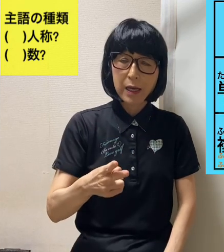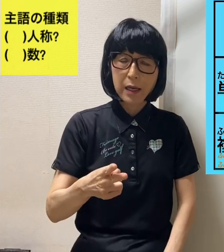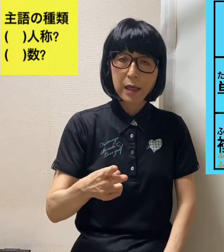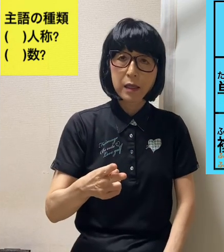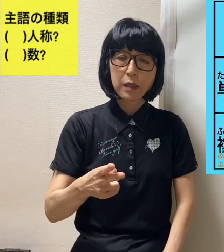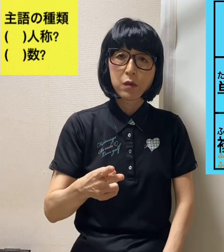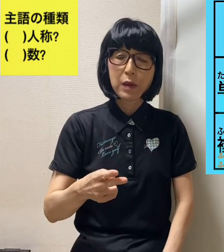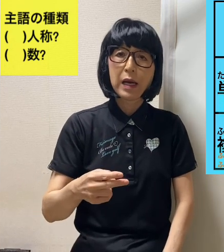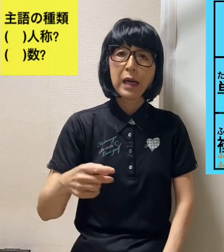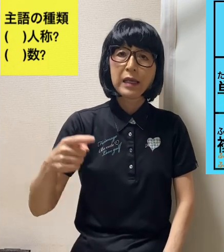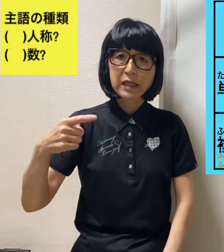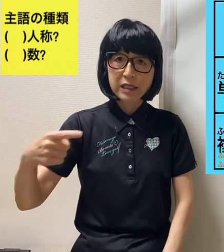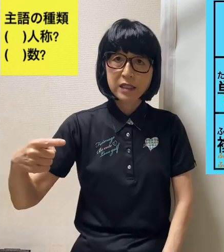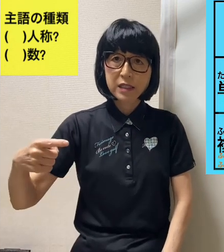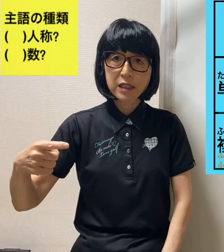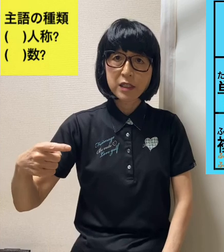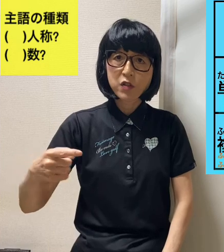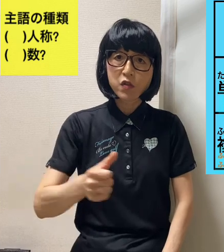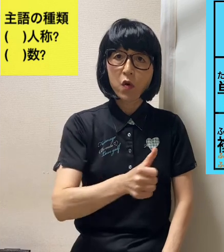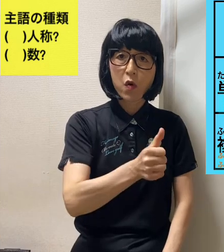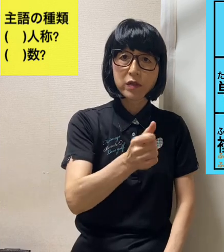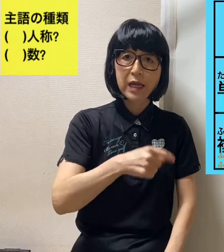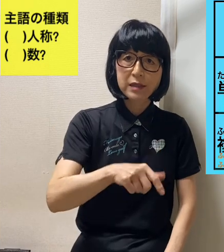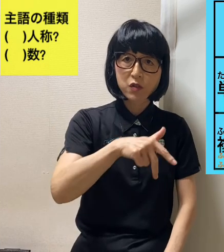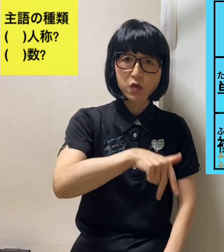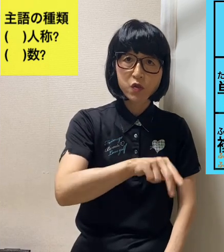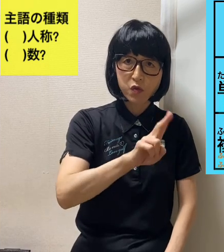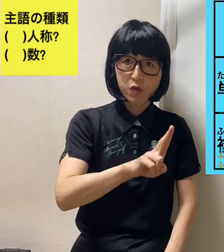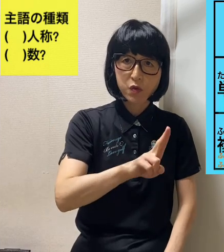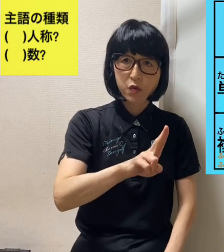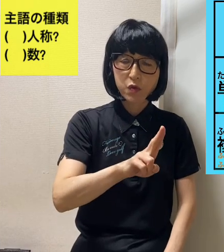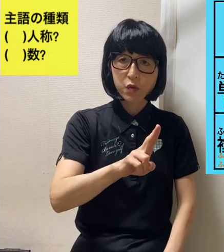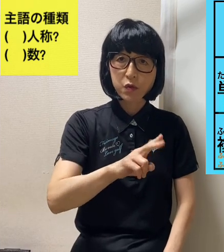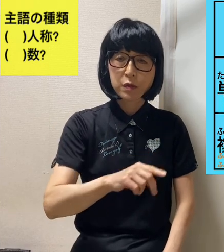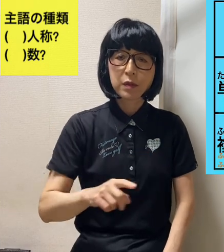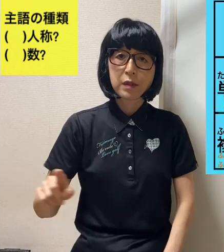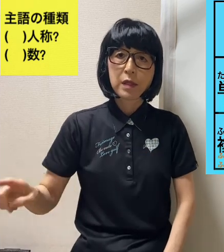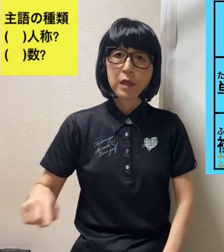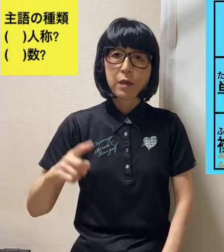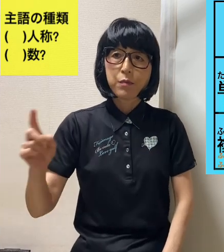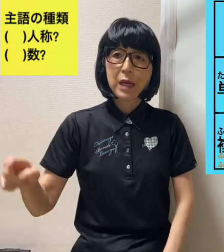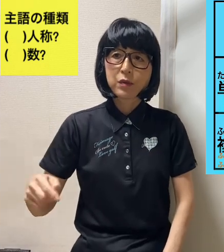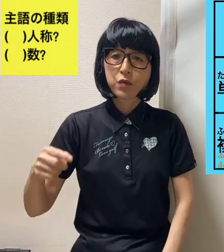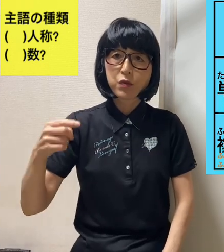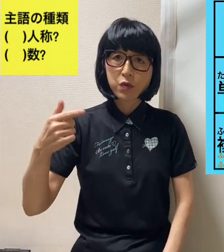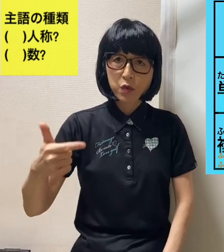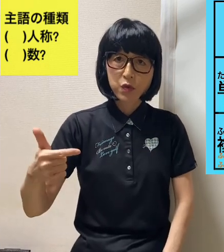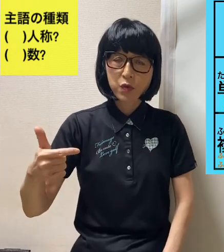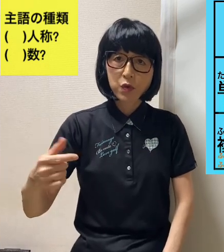I、 私は。一人称、単数です。丸